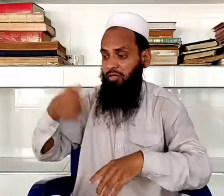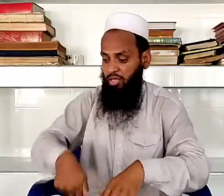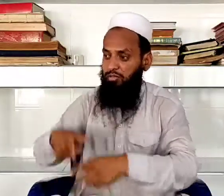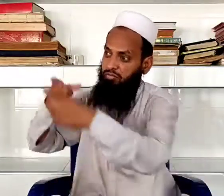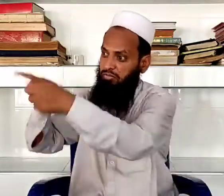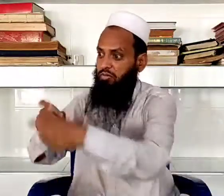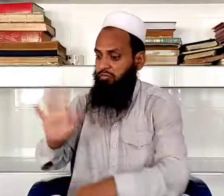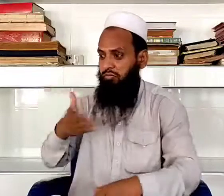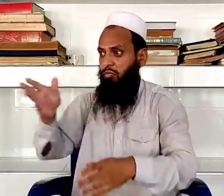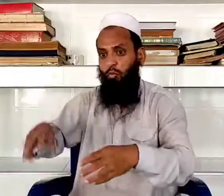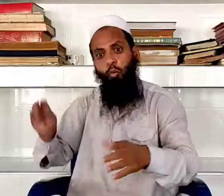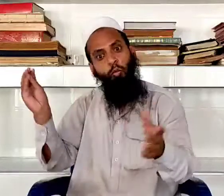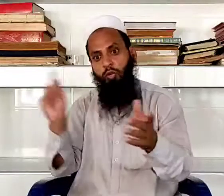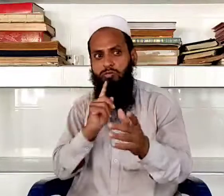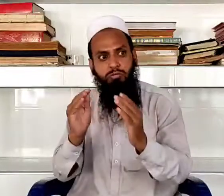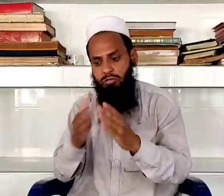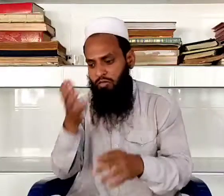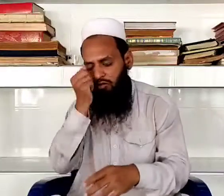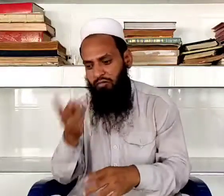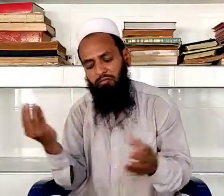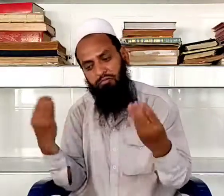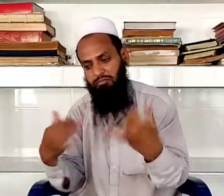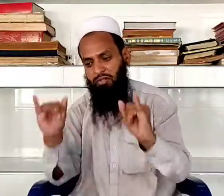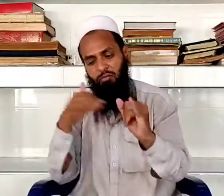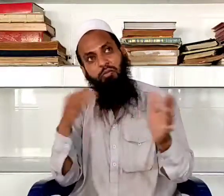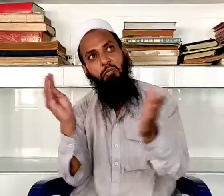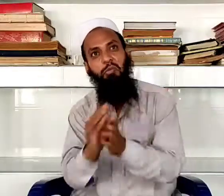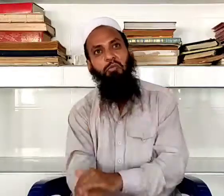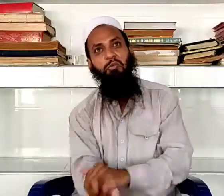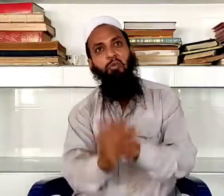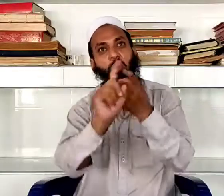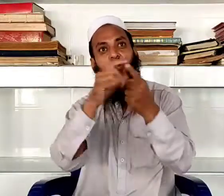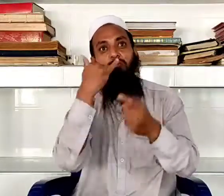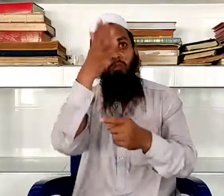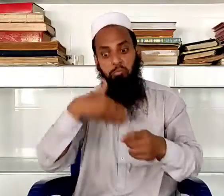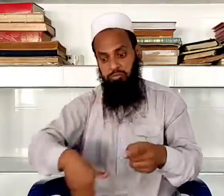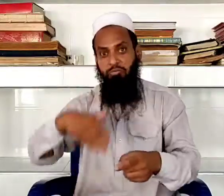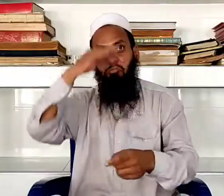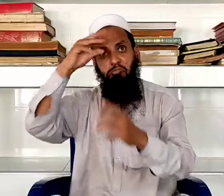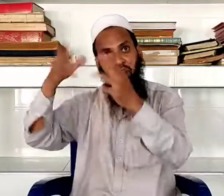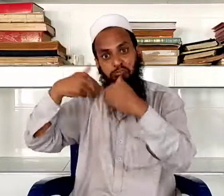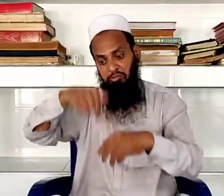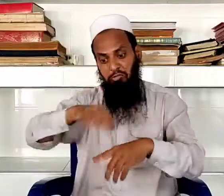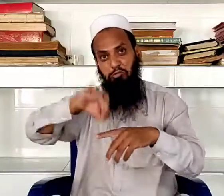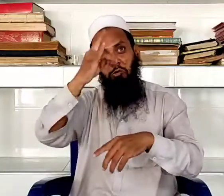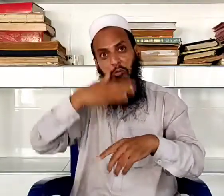تعالی عنہ. تو یہ نو بیویاں نے جناب سیدنا حضرت علی المرتضی رضی اللہ تعالی عنہ